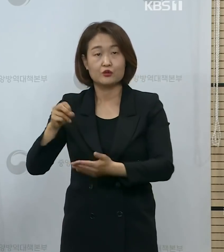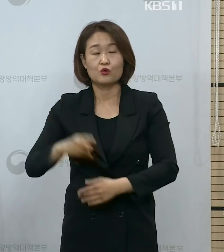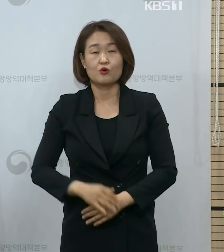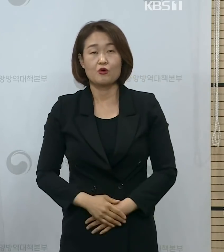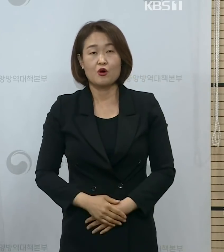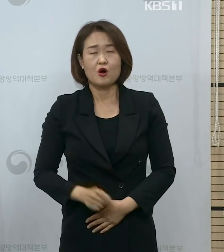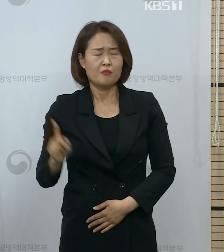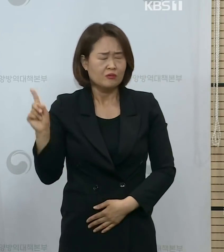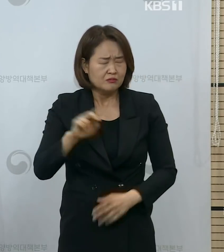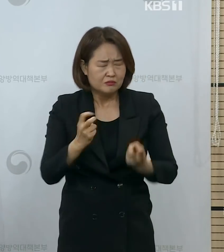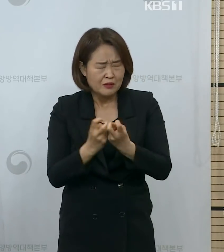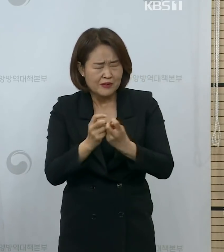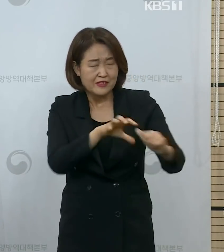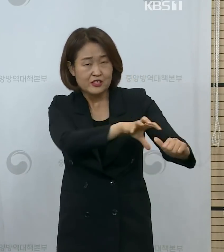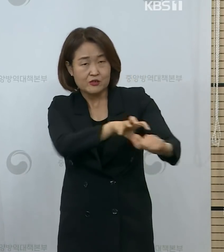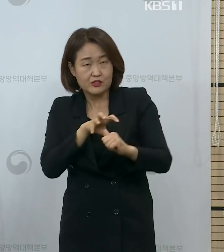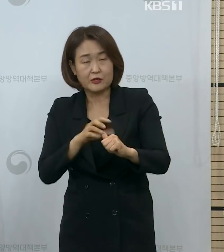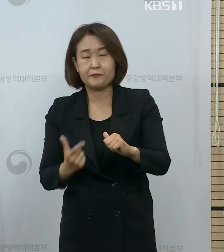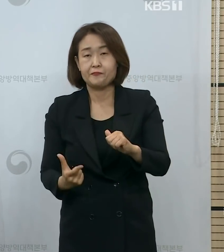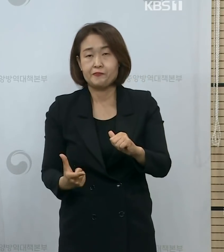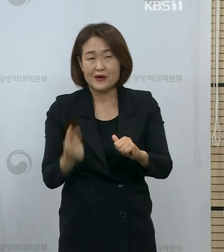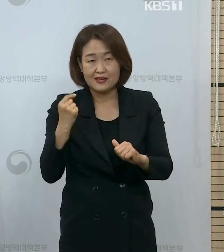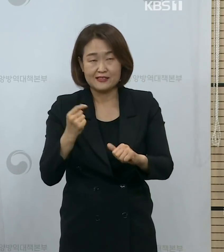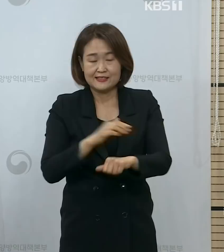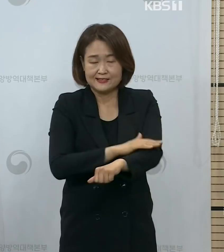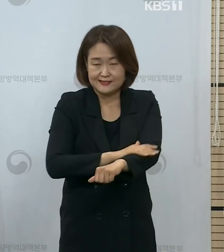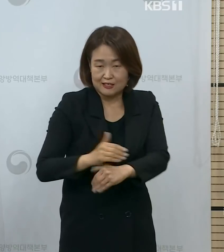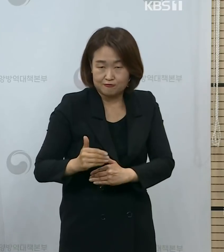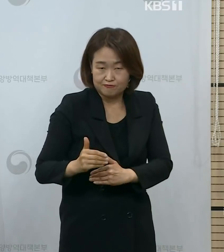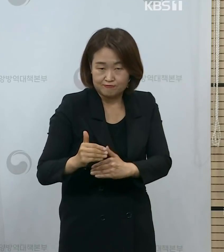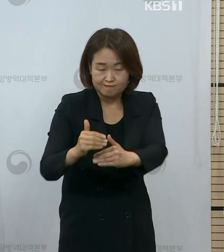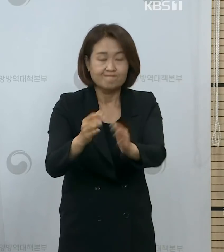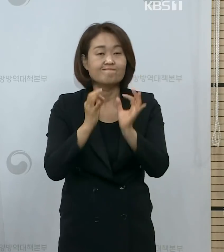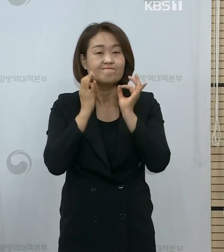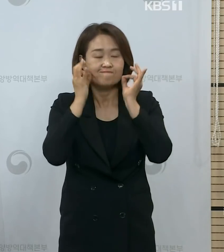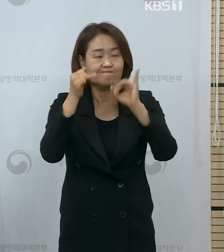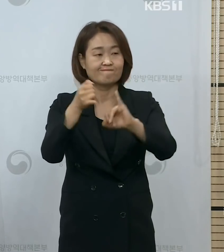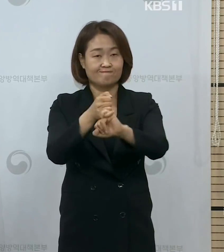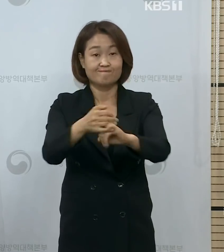가능한 모든 방안을 활용하여 적극 추진하도록 하겠습니다.